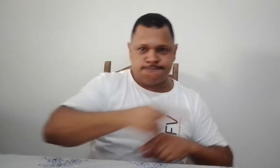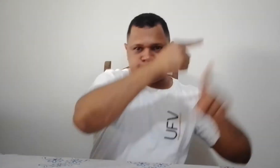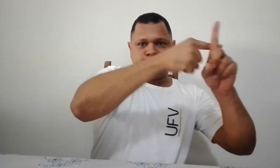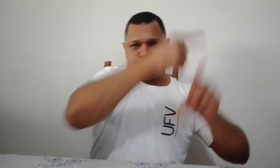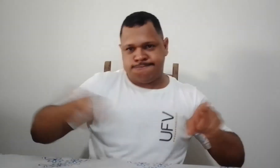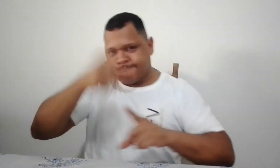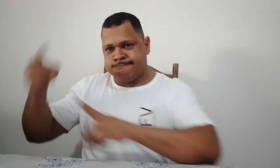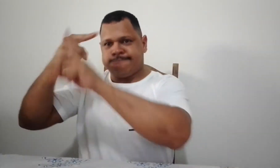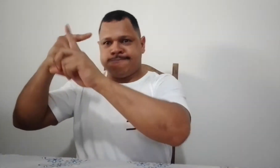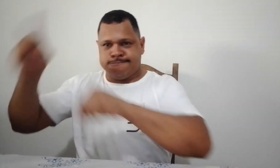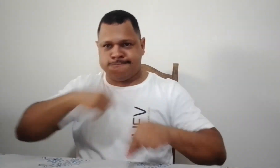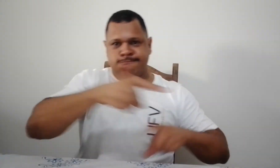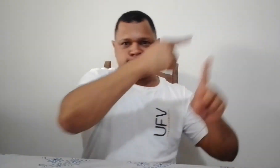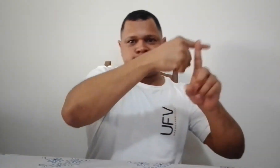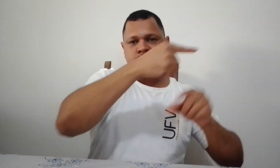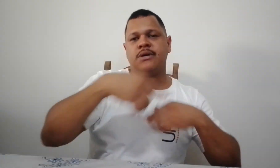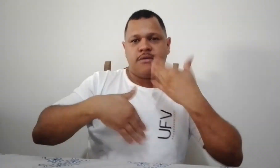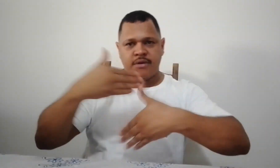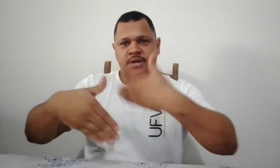chamamos de corrente alternada.